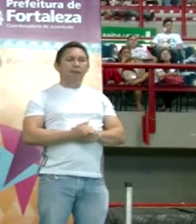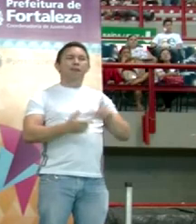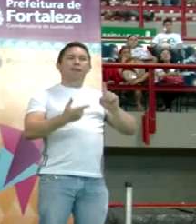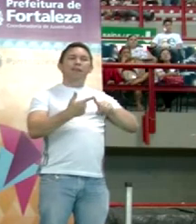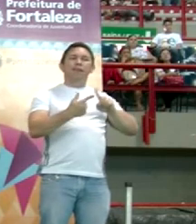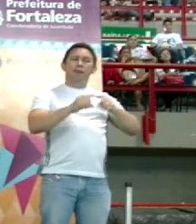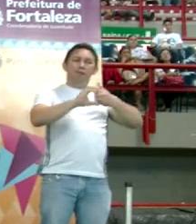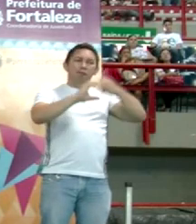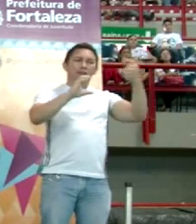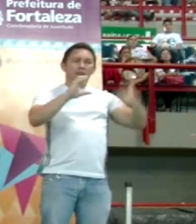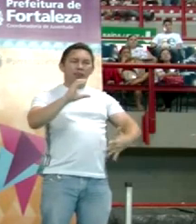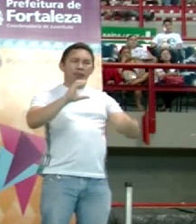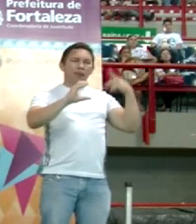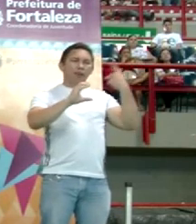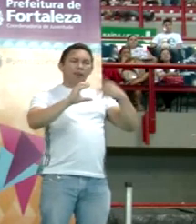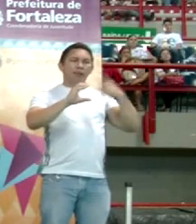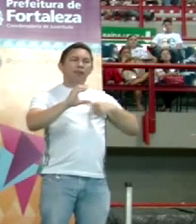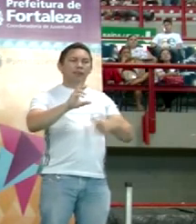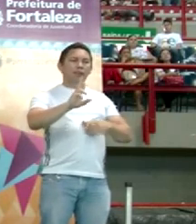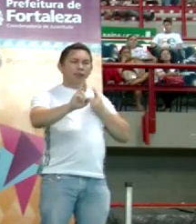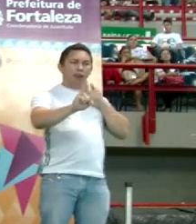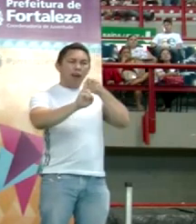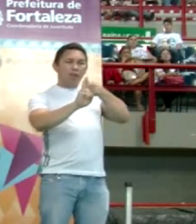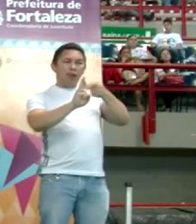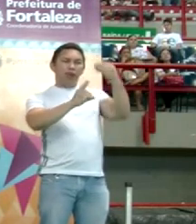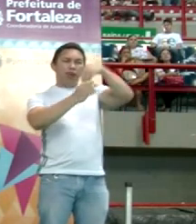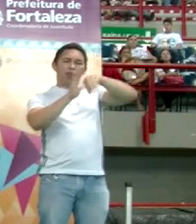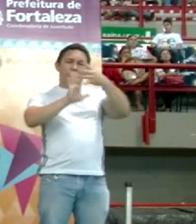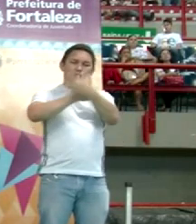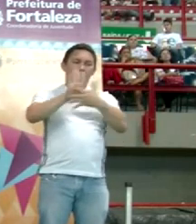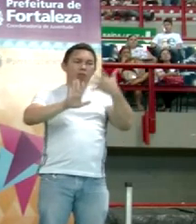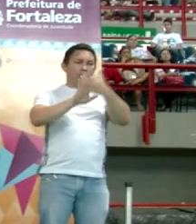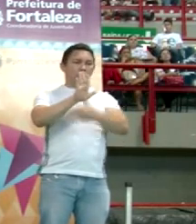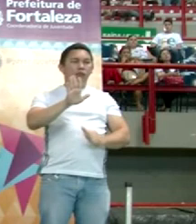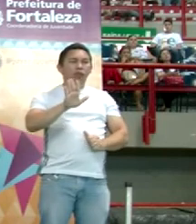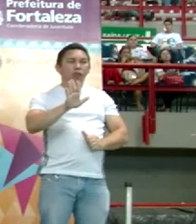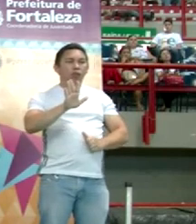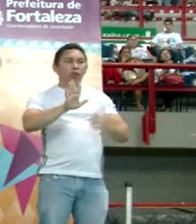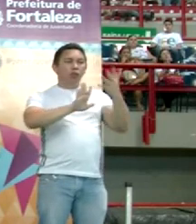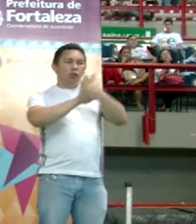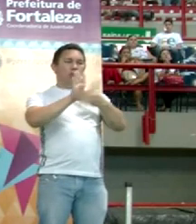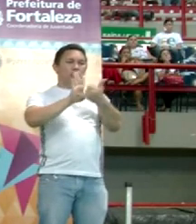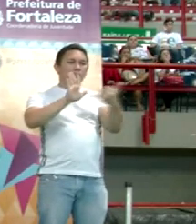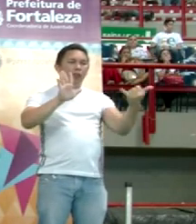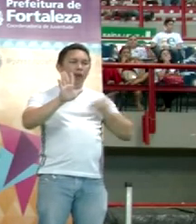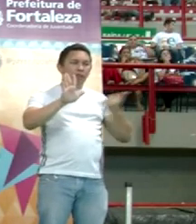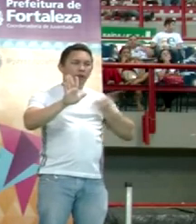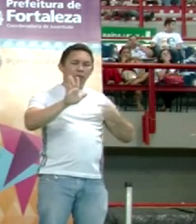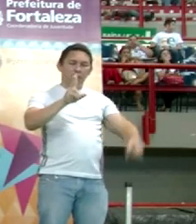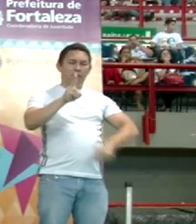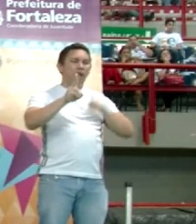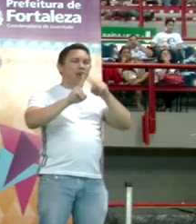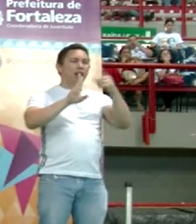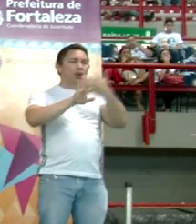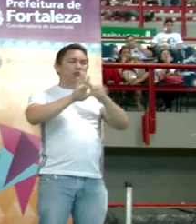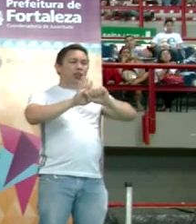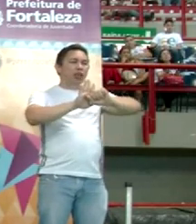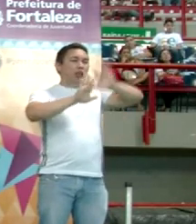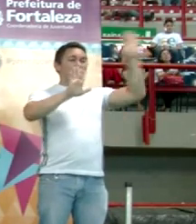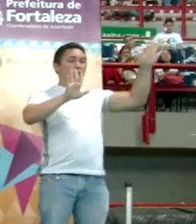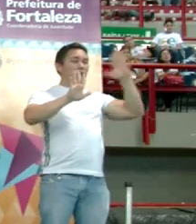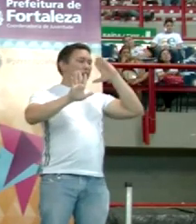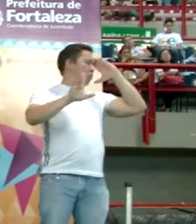algumas características da função referencial presente no texto, não? O texto é o quê? Informativo. O texto é